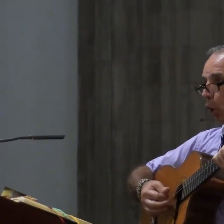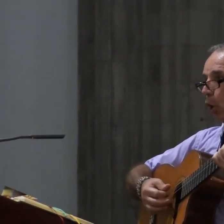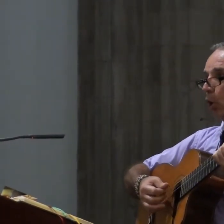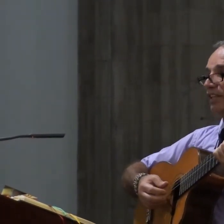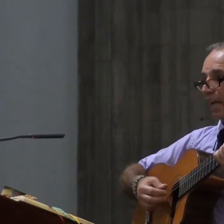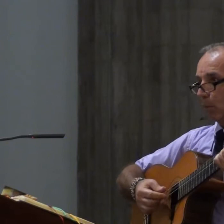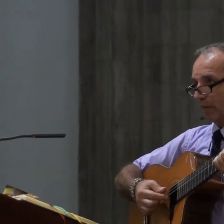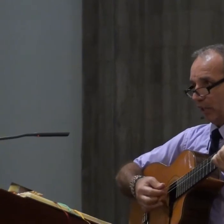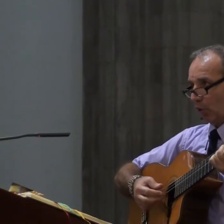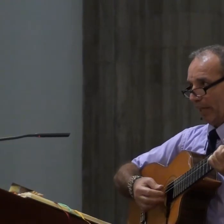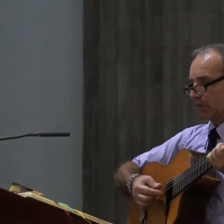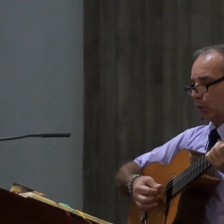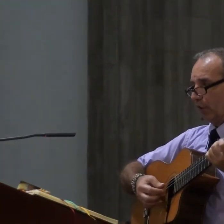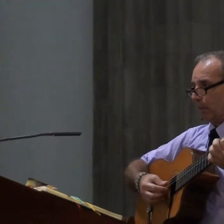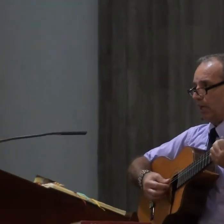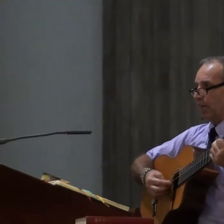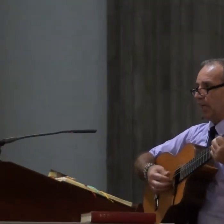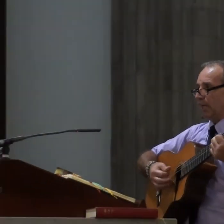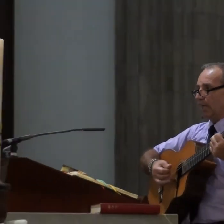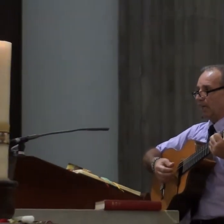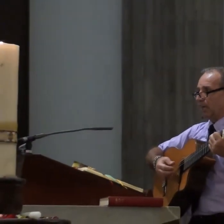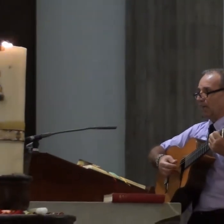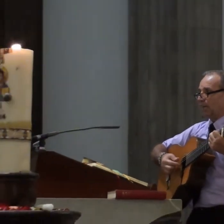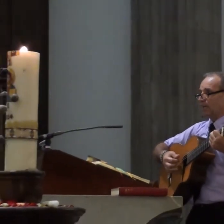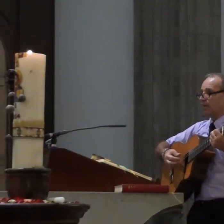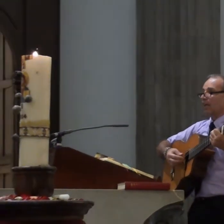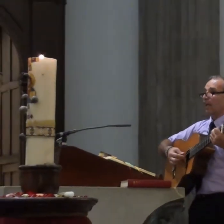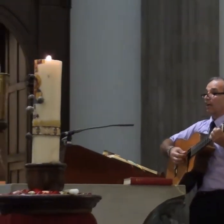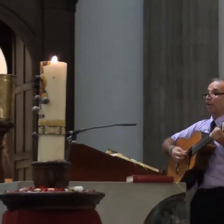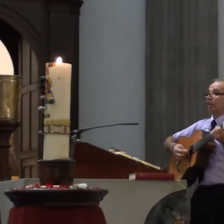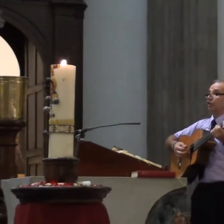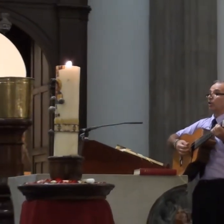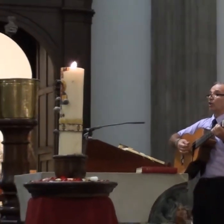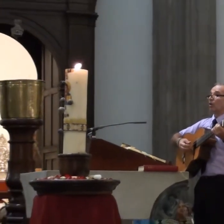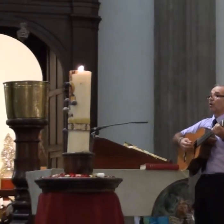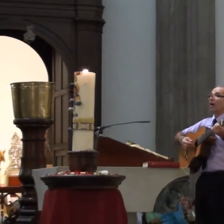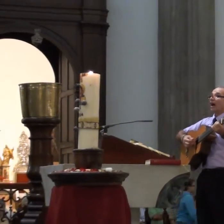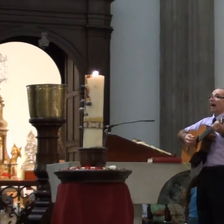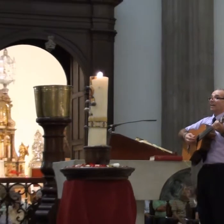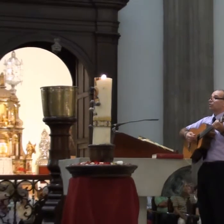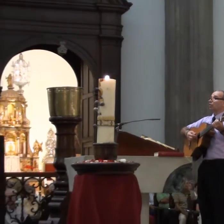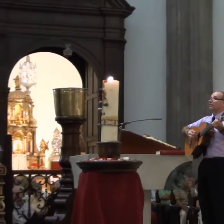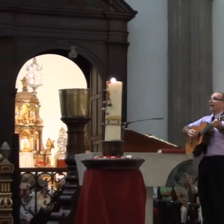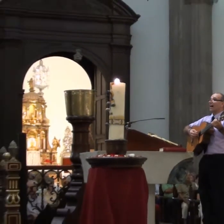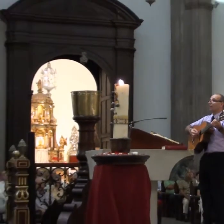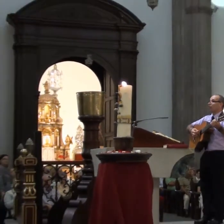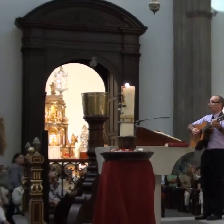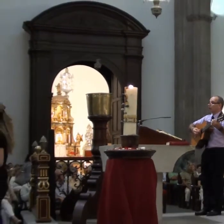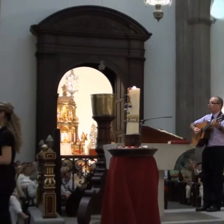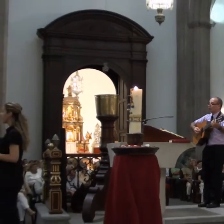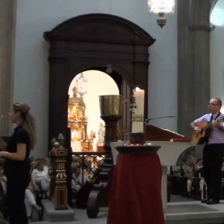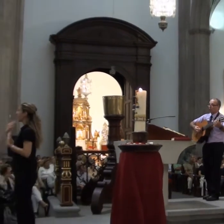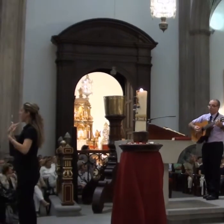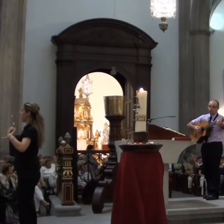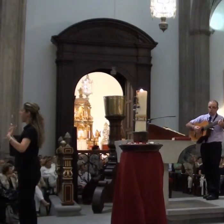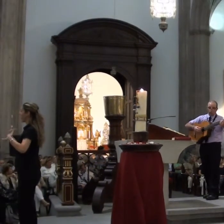algo se ha movido dentro de mí el niño ha insultado